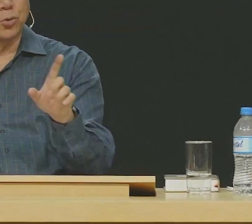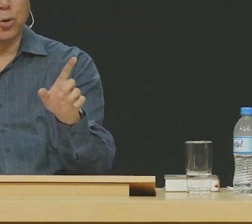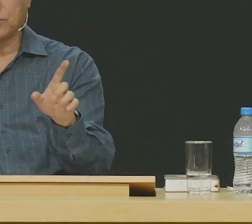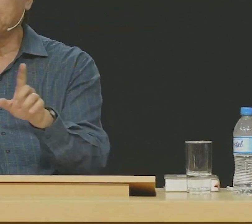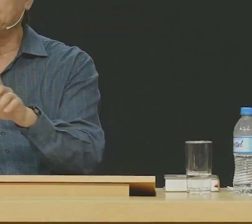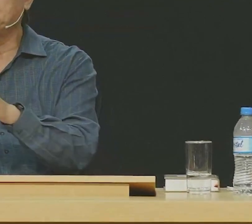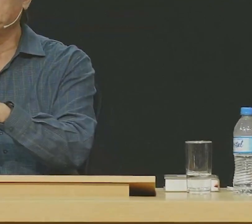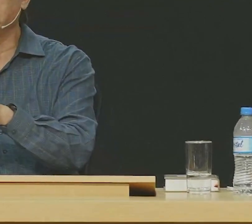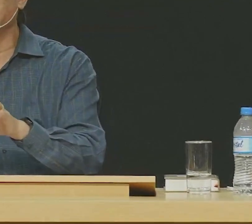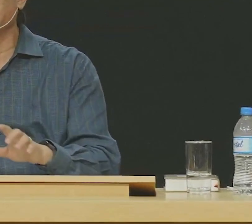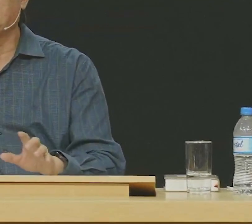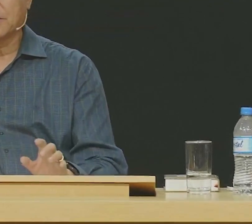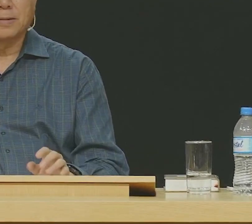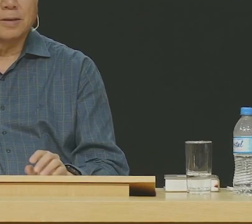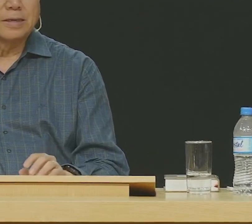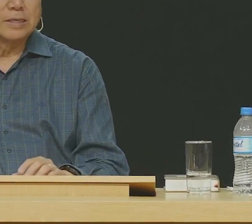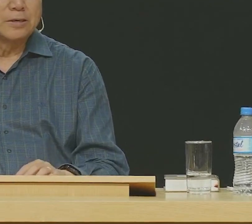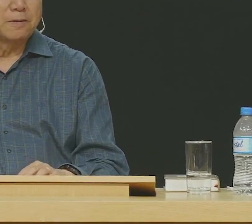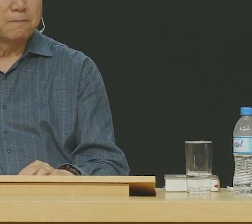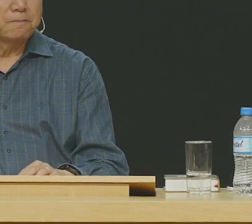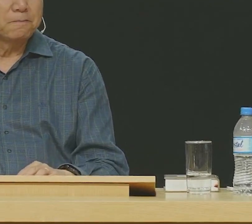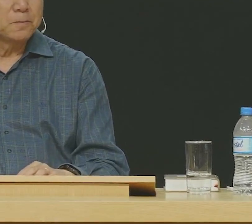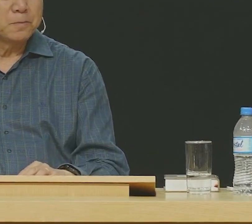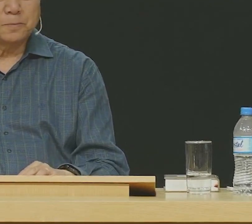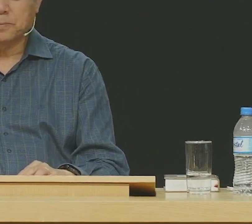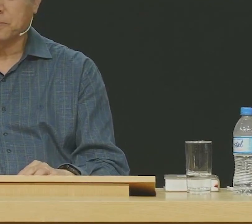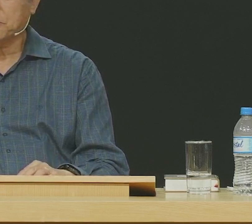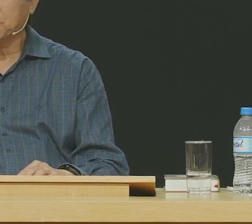Ninguém estudou?